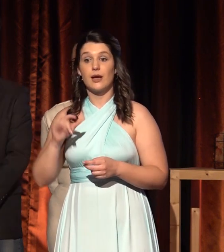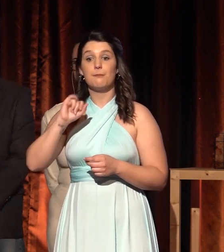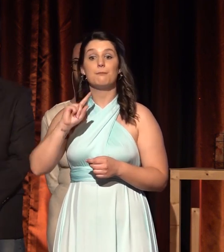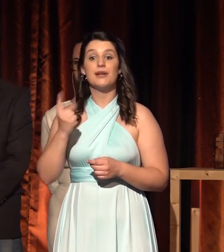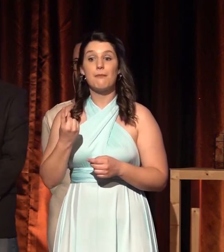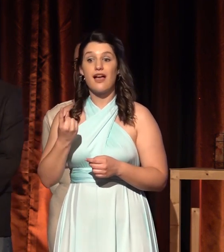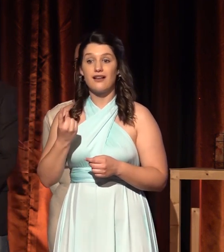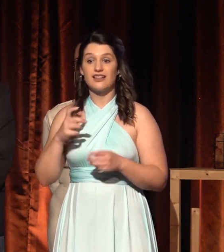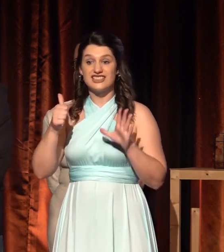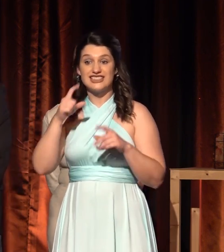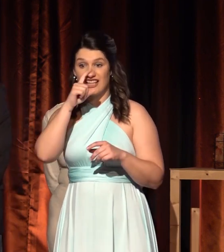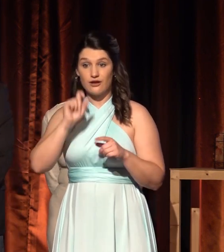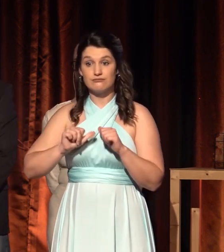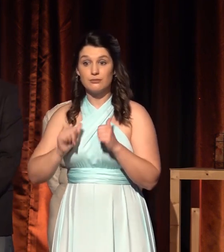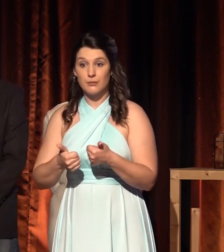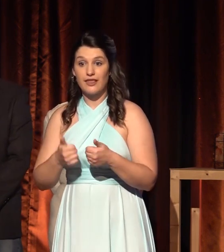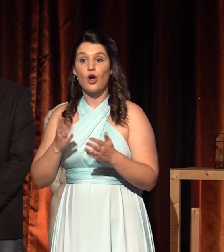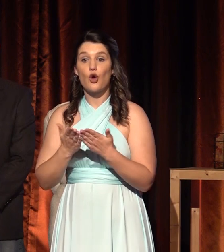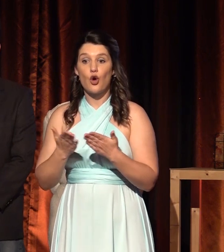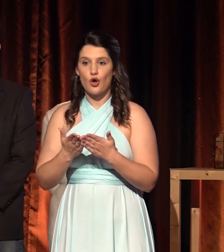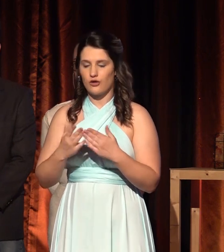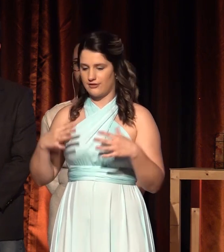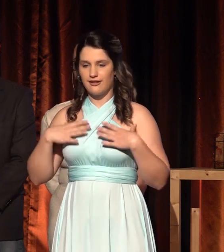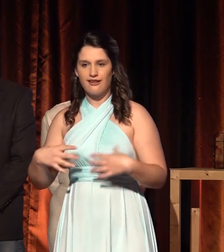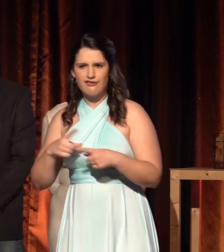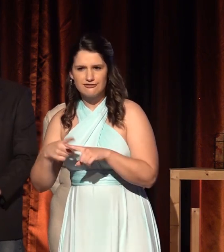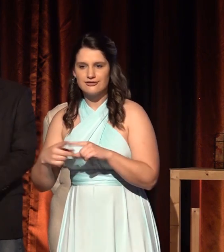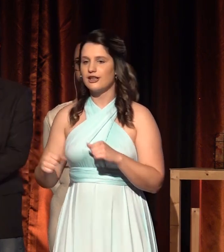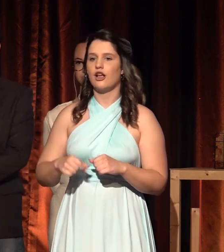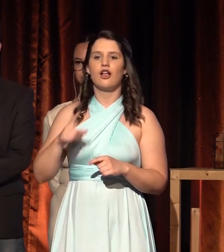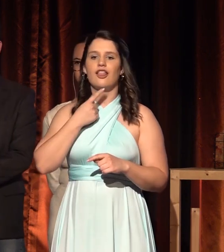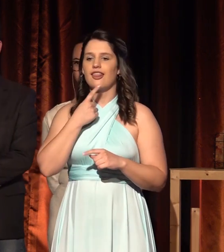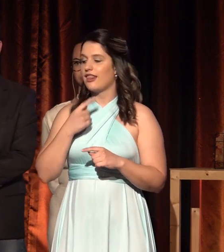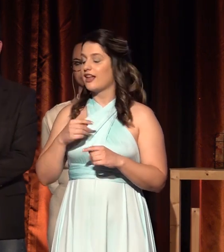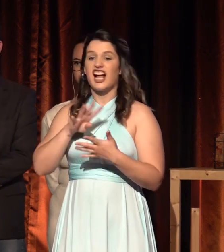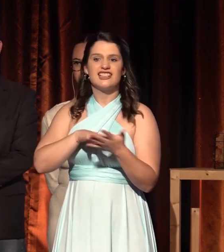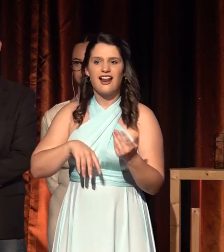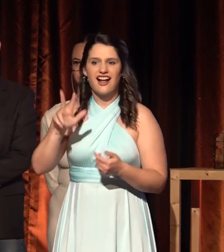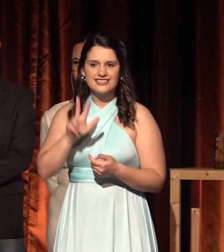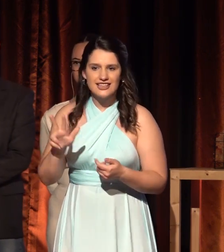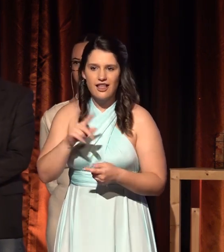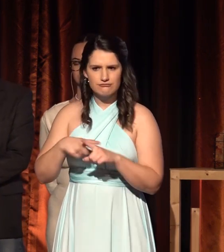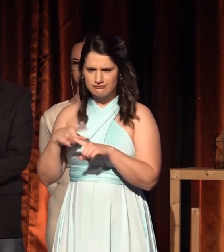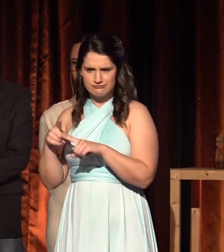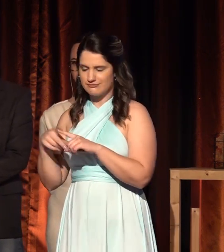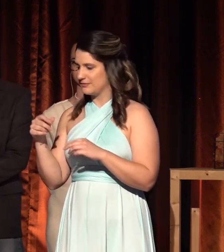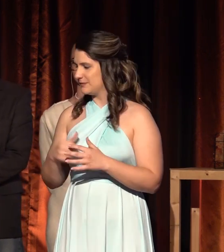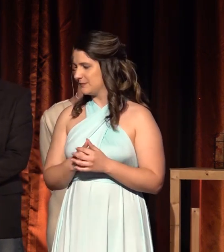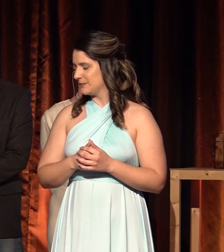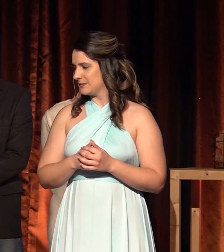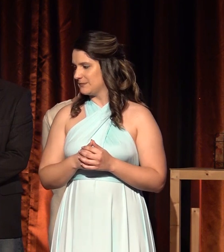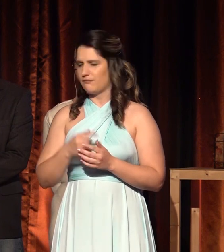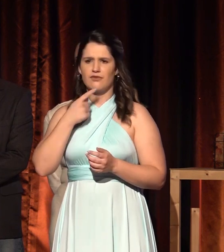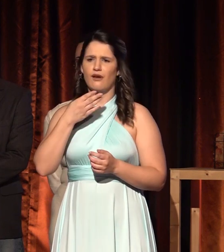primària, amb uniformes, amb bates de colors, sumes, restes, català, classes en aquell moment avorrides